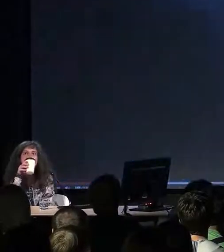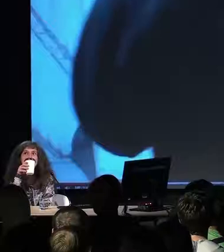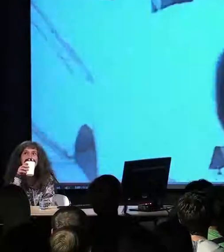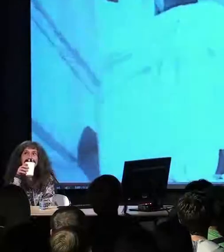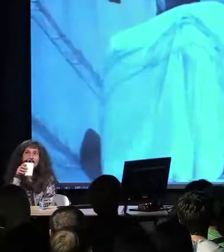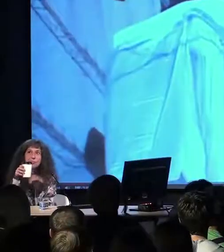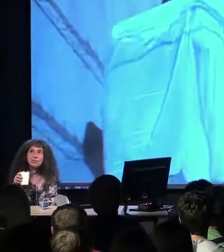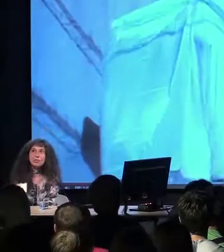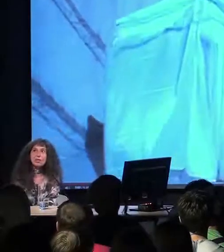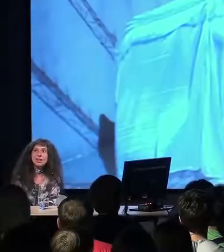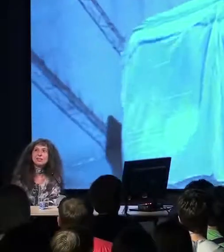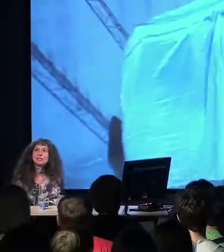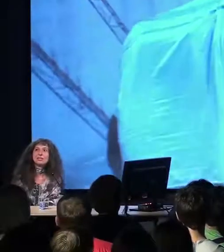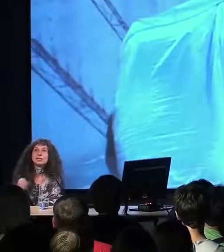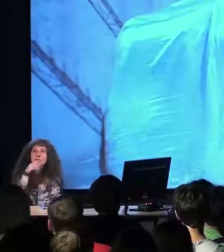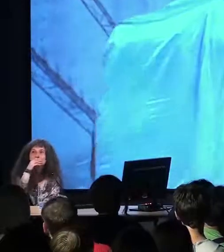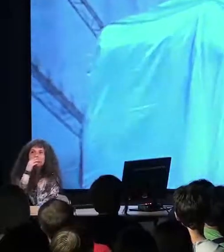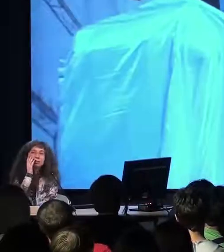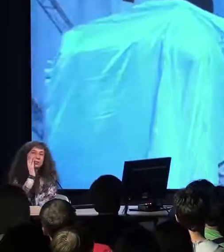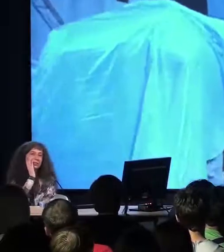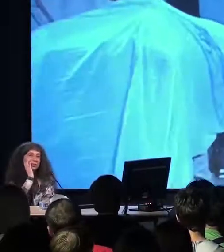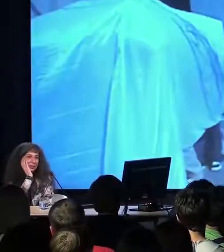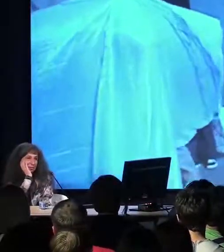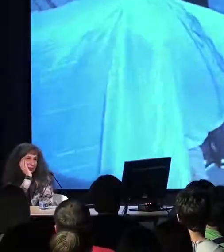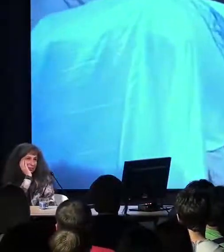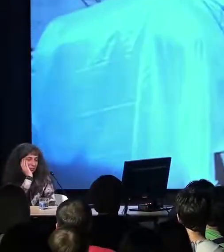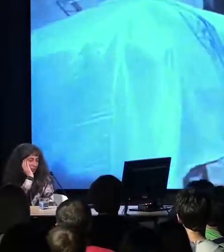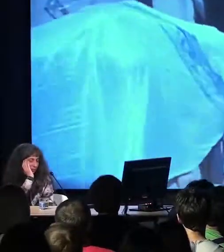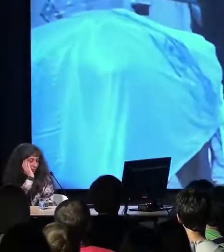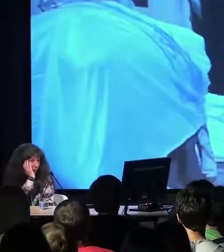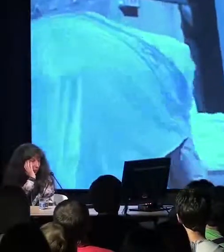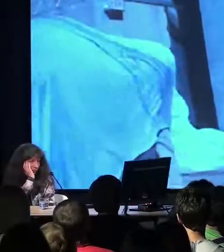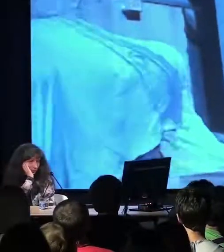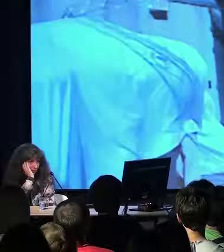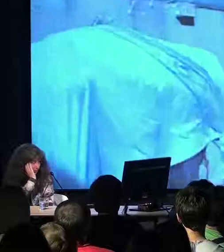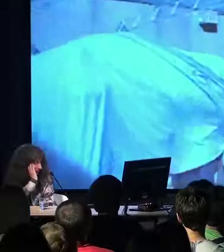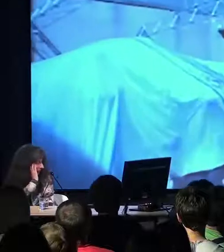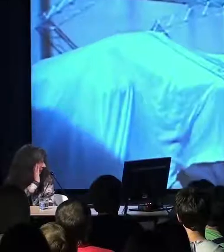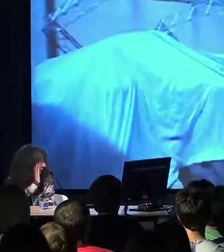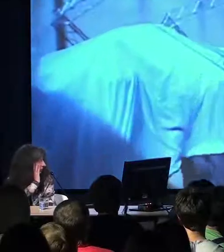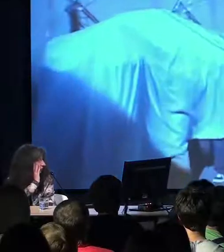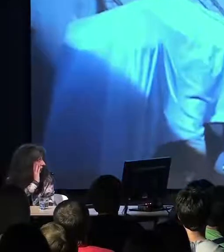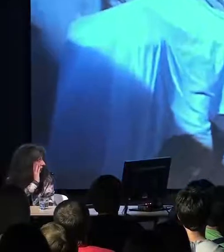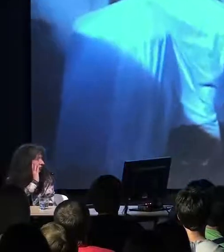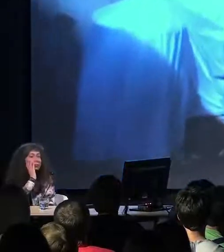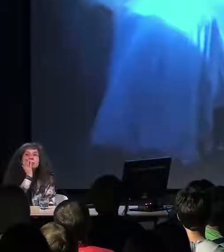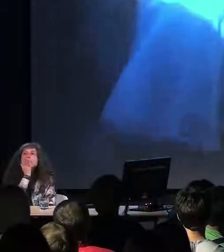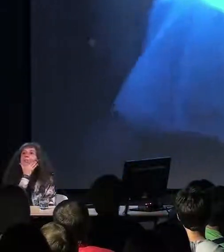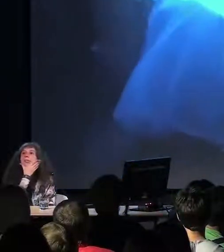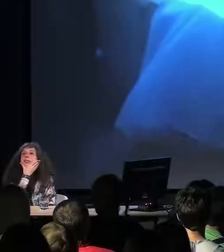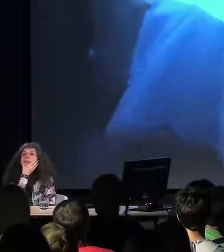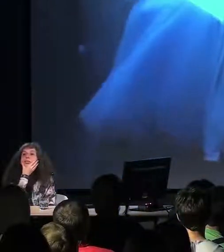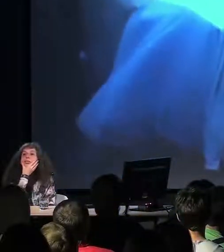Несколько человек идут процессией по маленькому атриуму под открытым небом. На их головы накинуто одно большое белое полотно